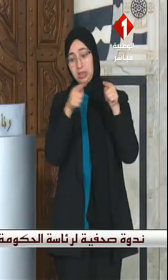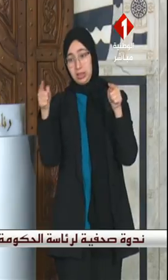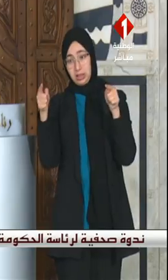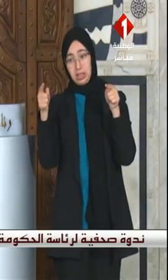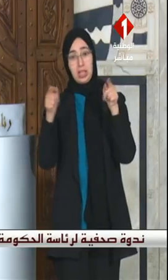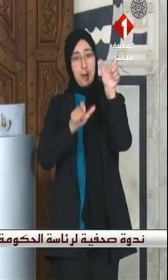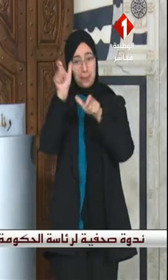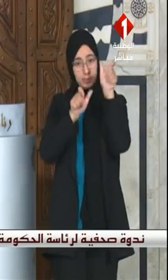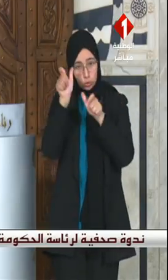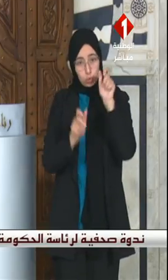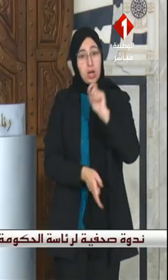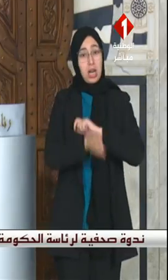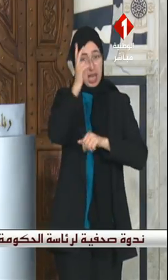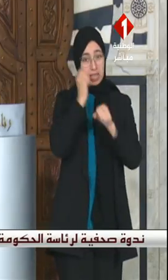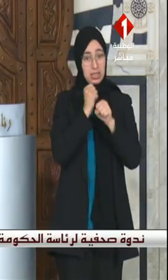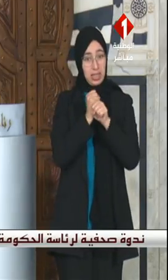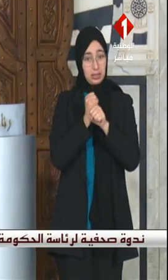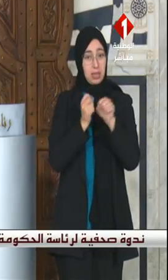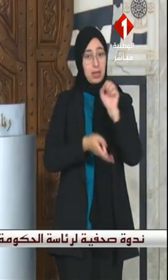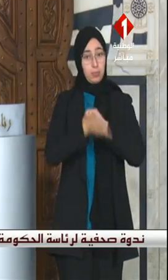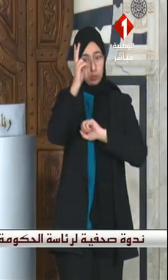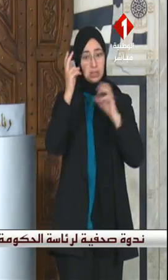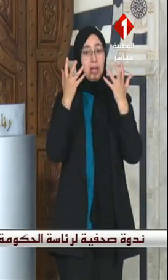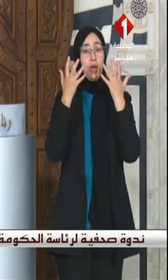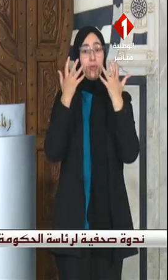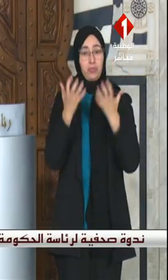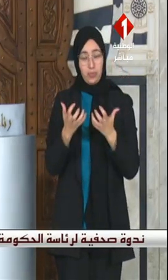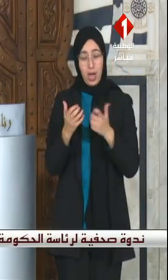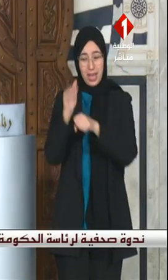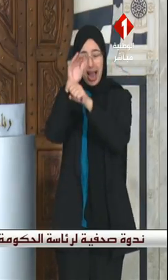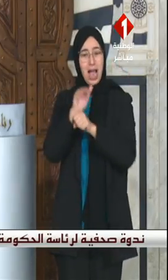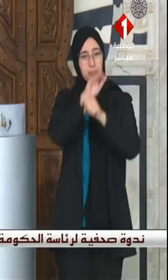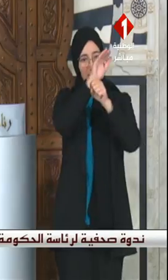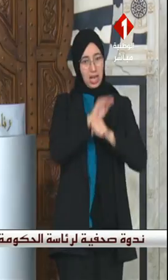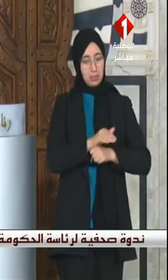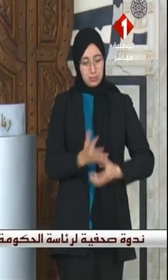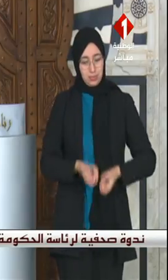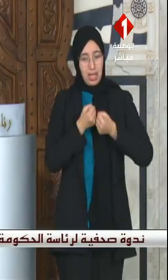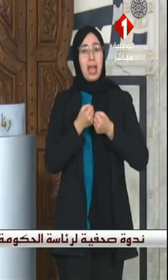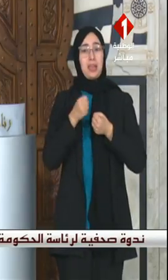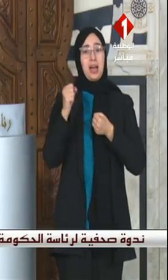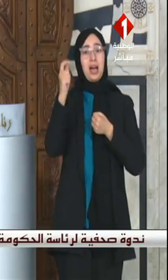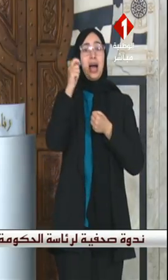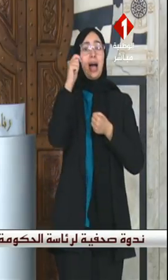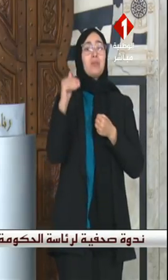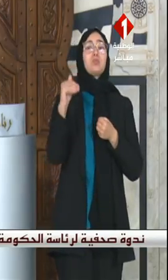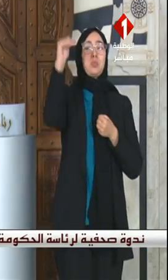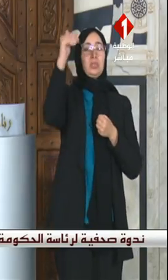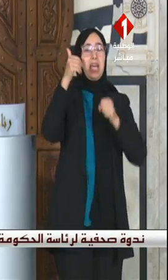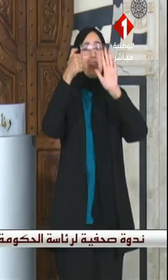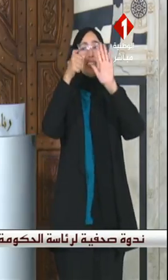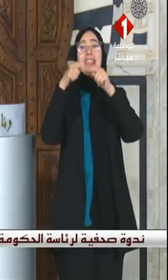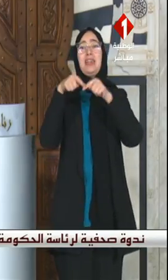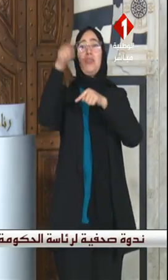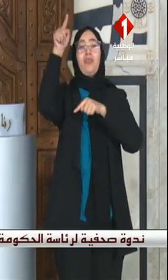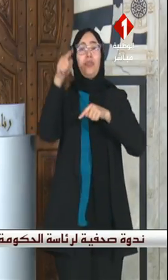لا بوبولاسيون ديناميك اكتيف الكل، هي اللي نحبوها تحافظ على البوبولاسيون لا بلو زاجي باش تحافظ